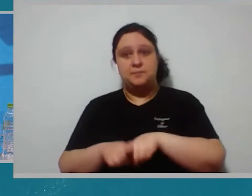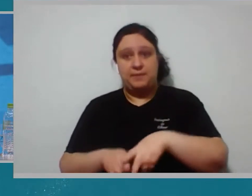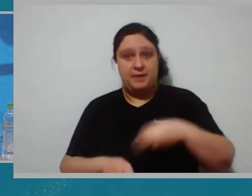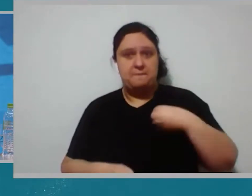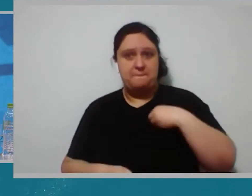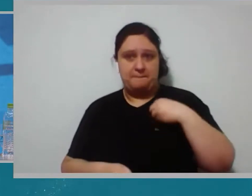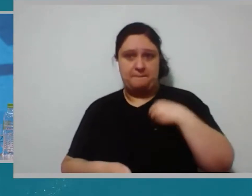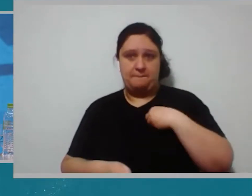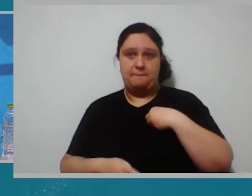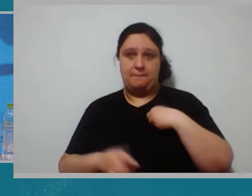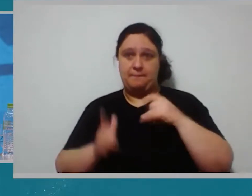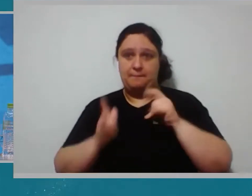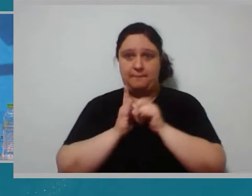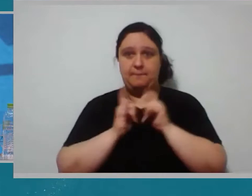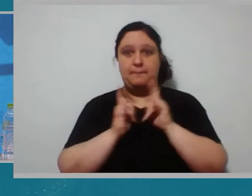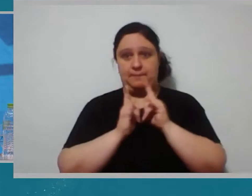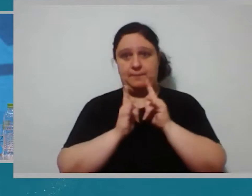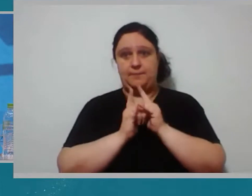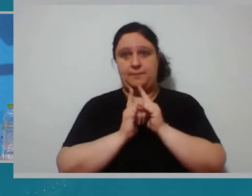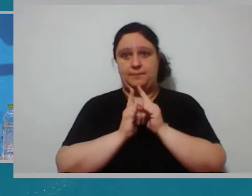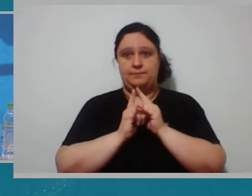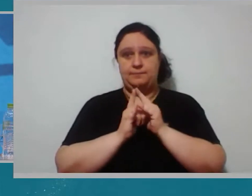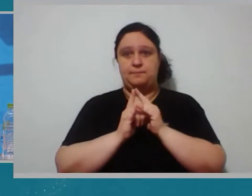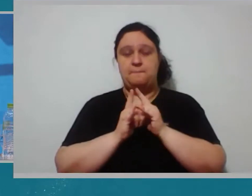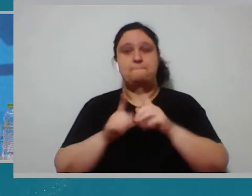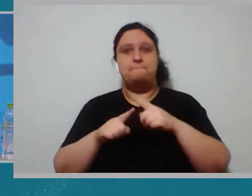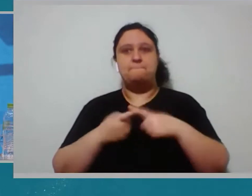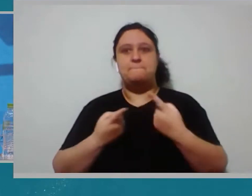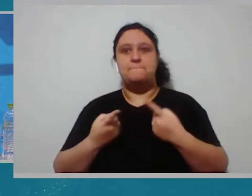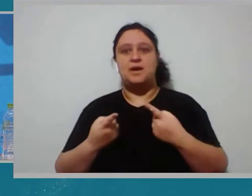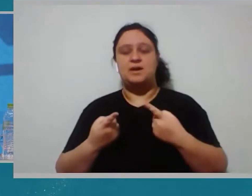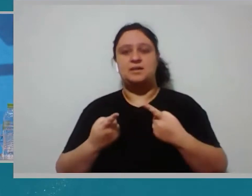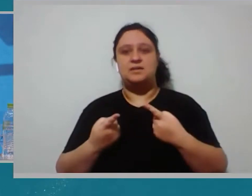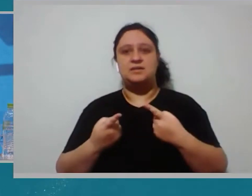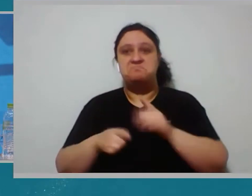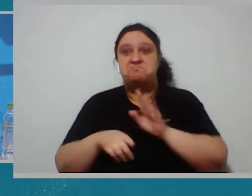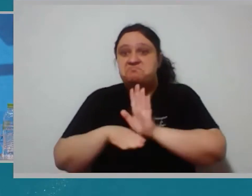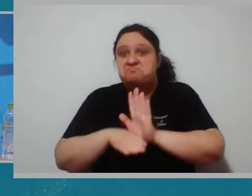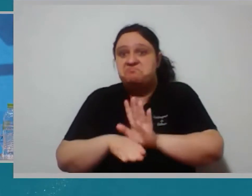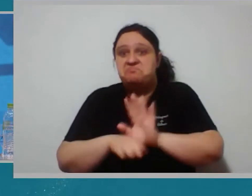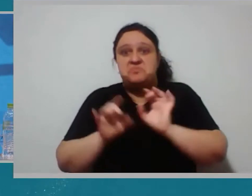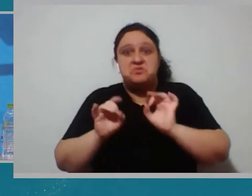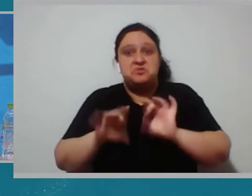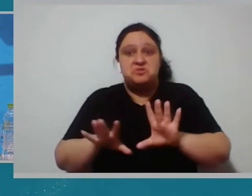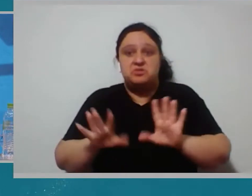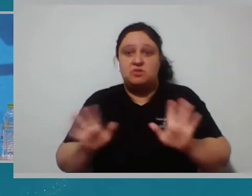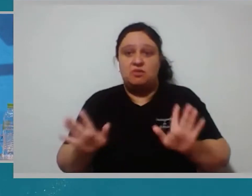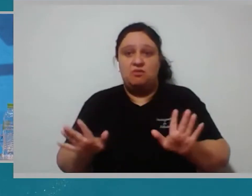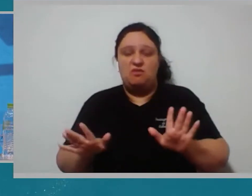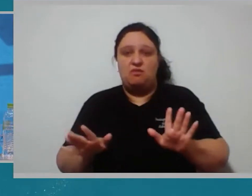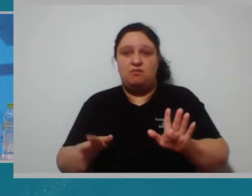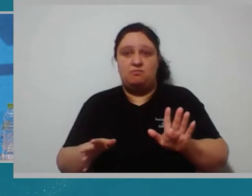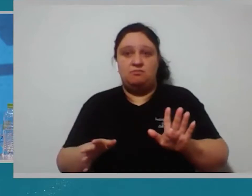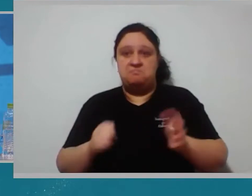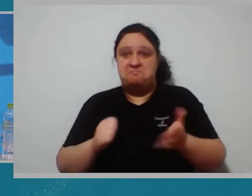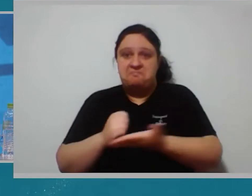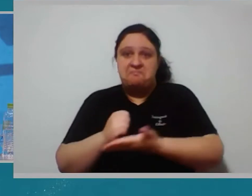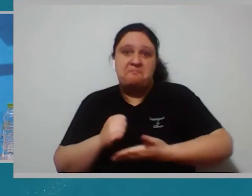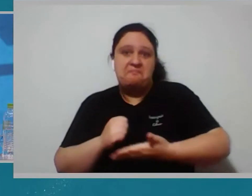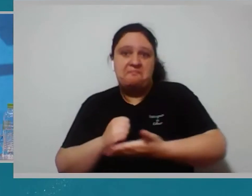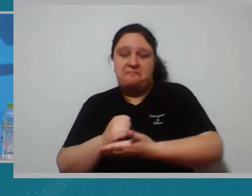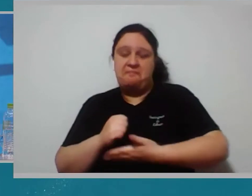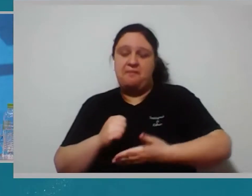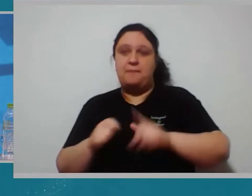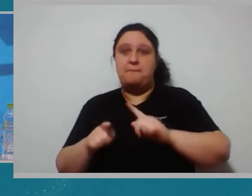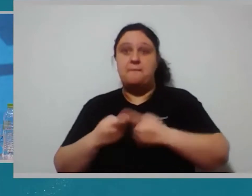não acrescenta nada. Então, irmãos, isso é muito superficial, mas o Senhor